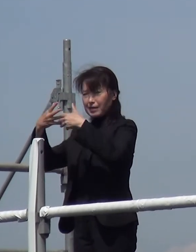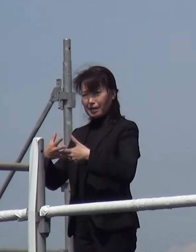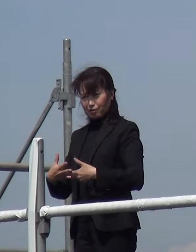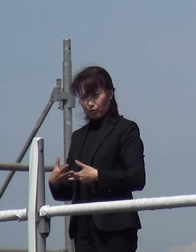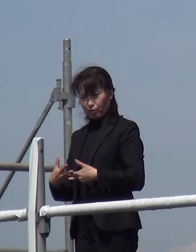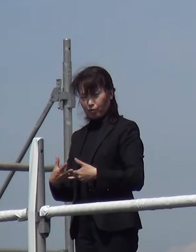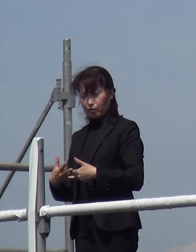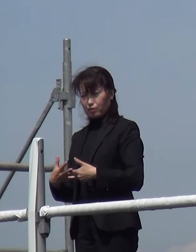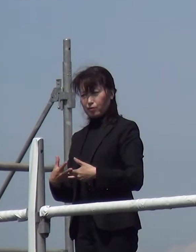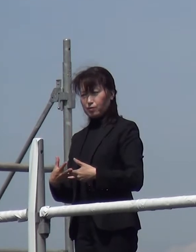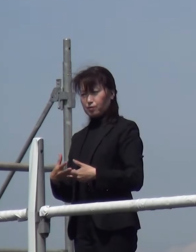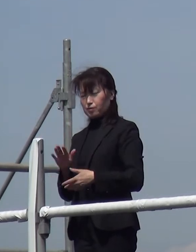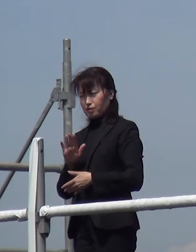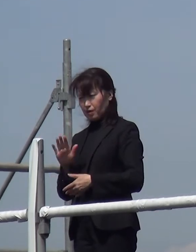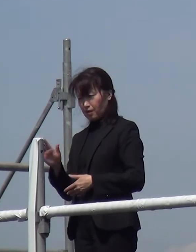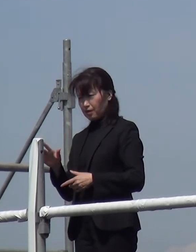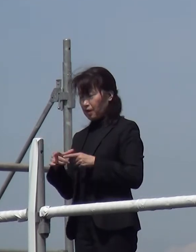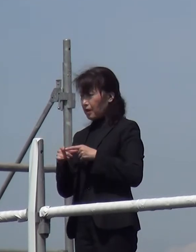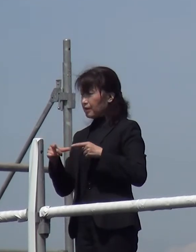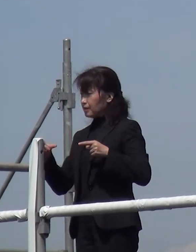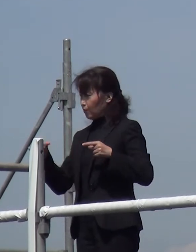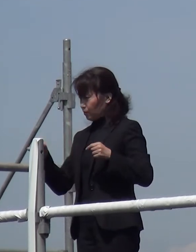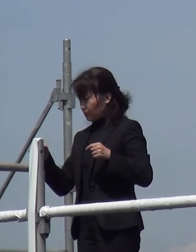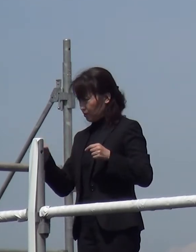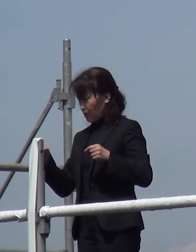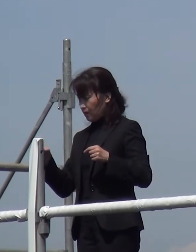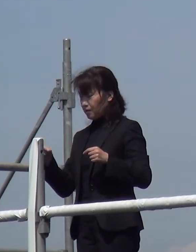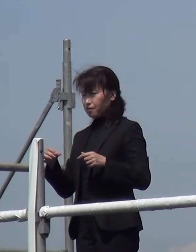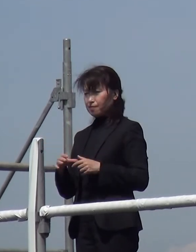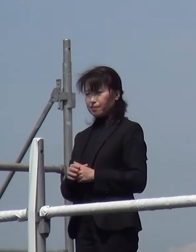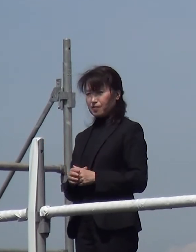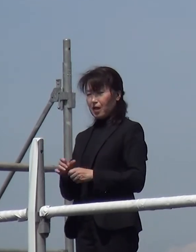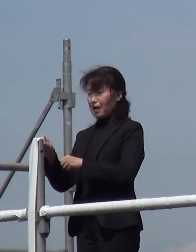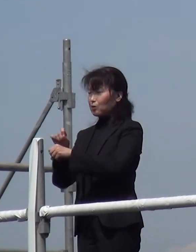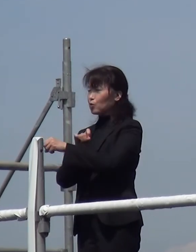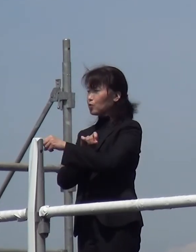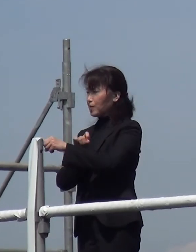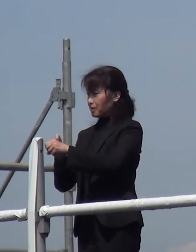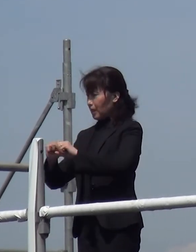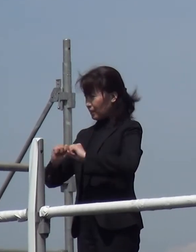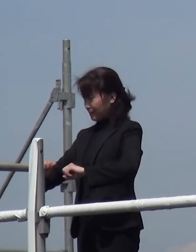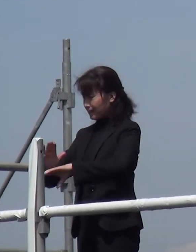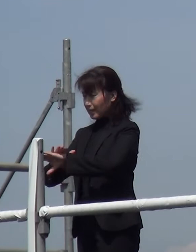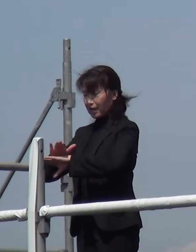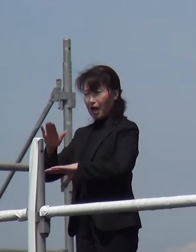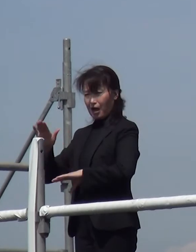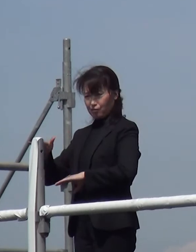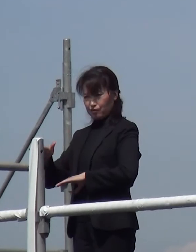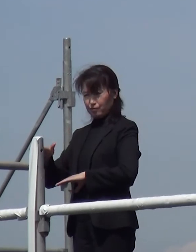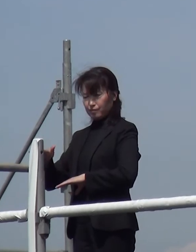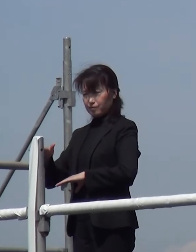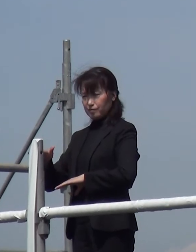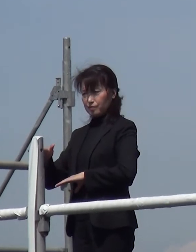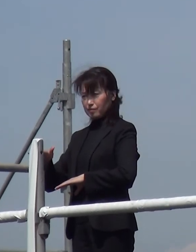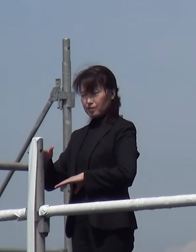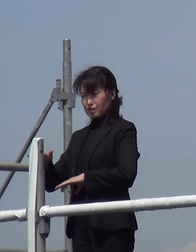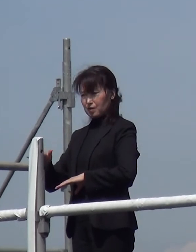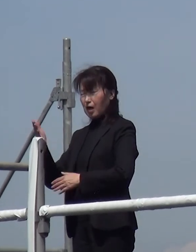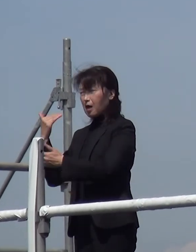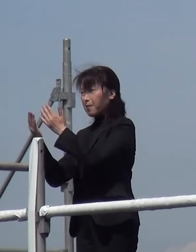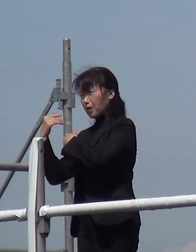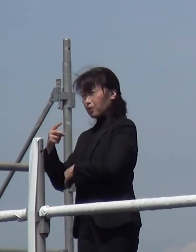ので日本にはこういう特別な生き方があるんだと、それはあの大きい戦